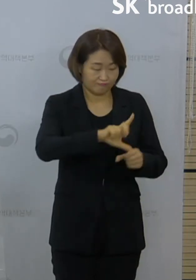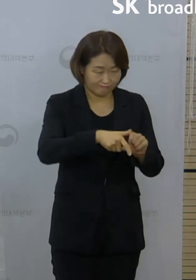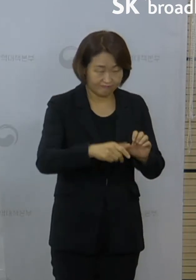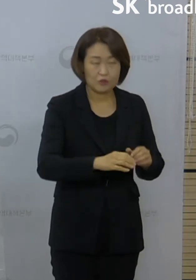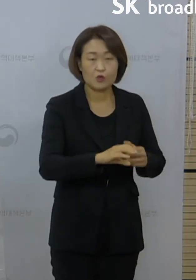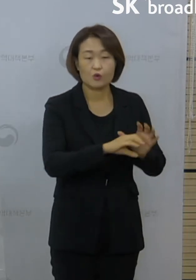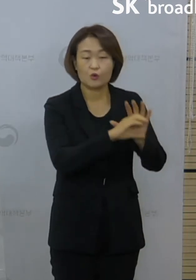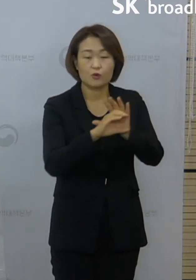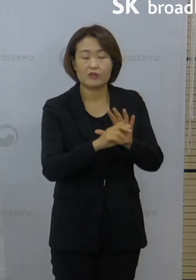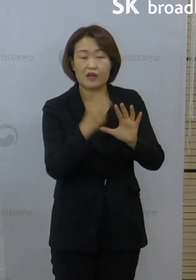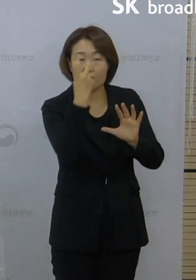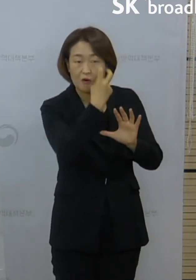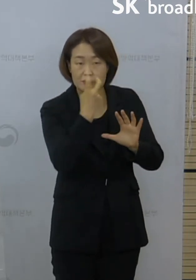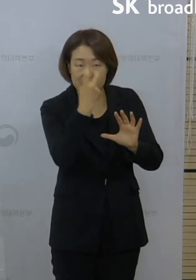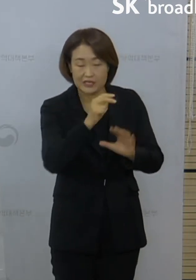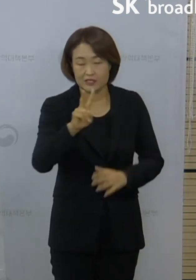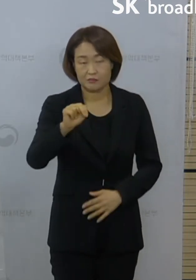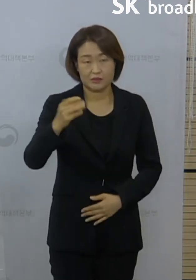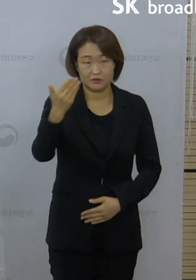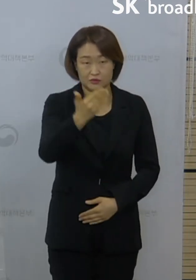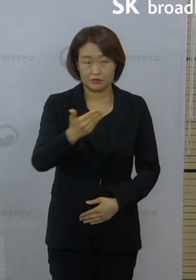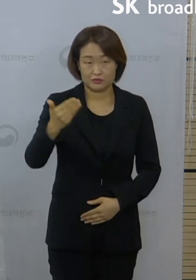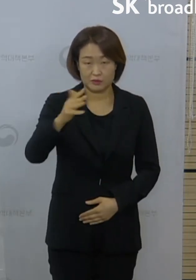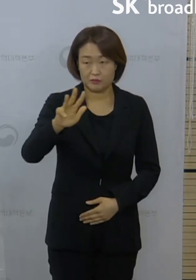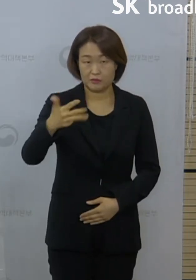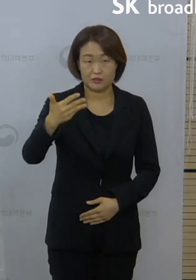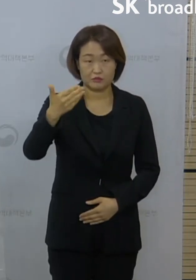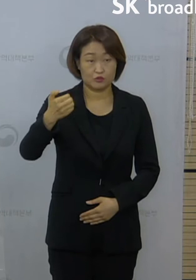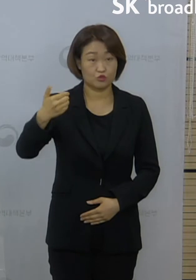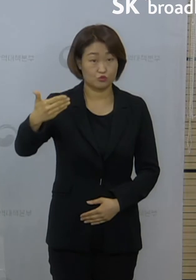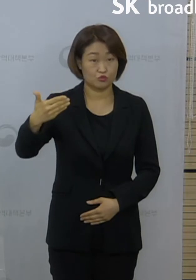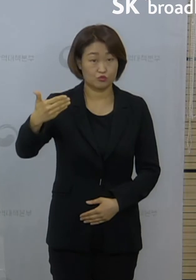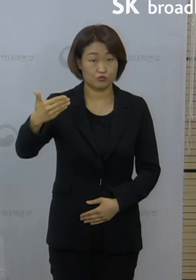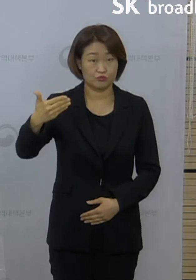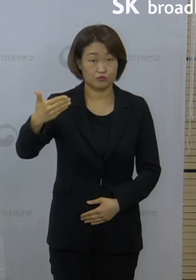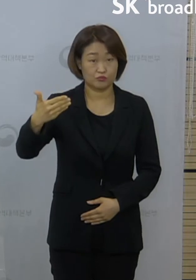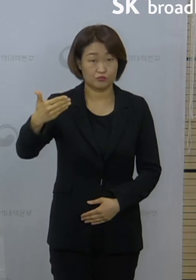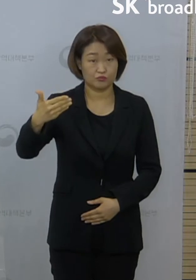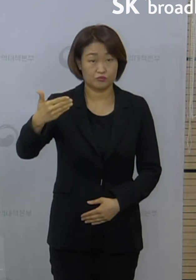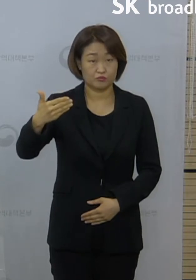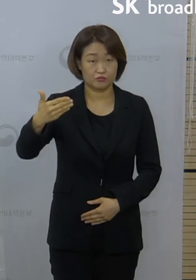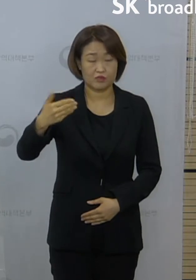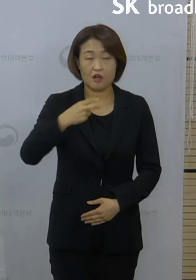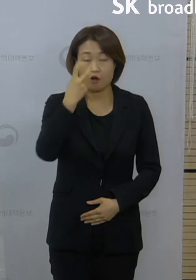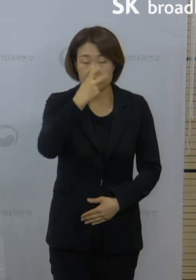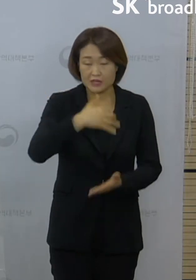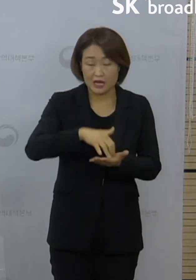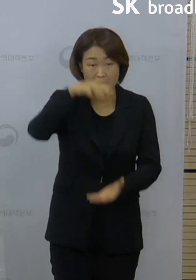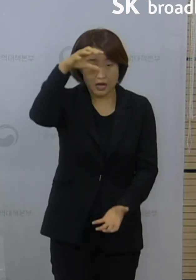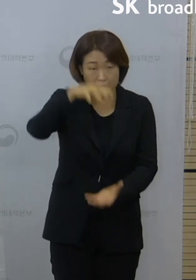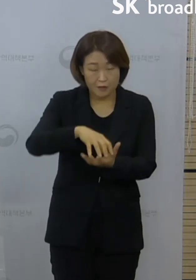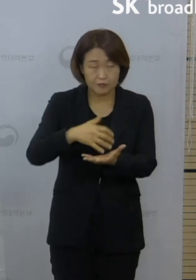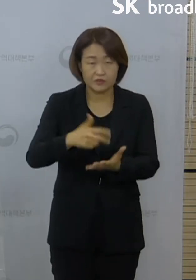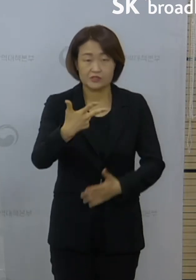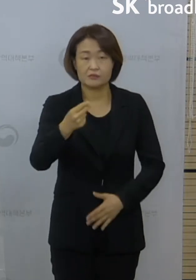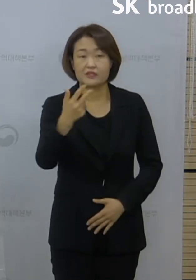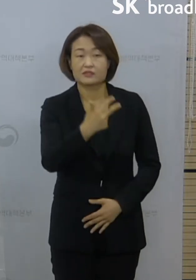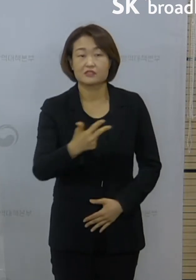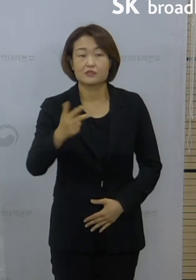사건 수는 2만 9899 건으로 총검 4권 수는 7만